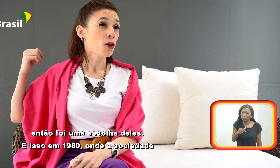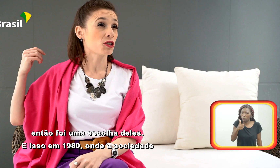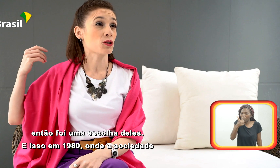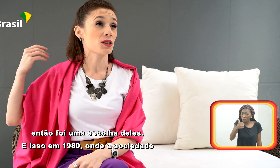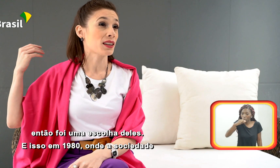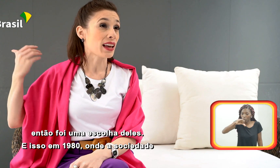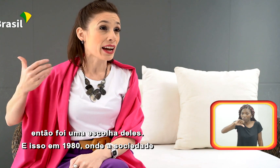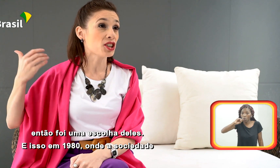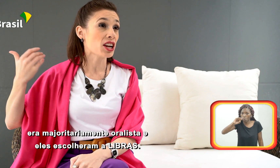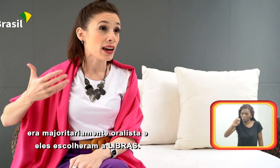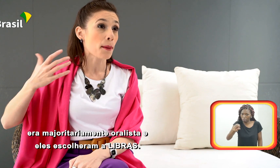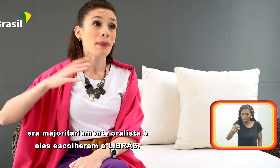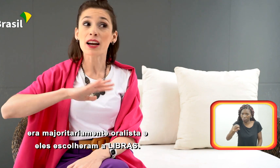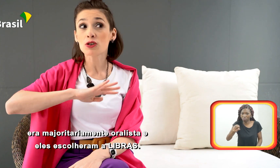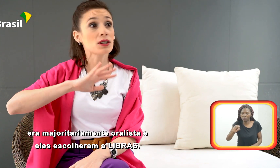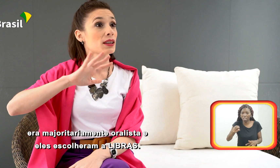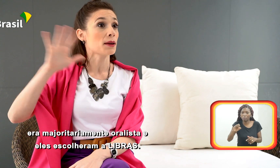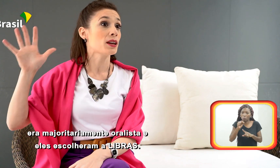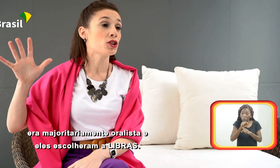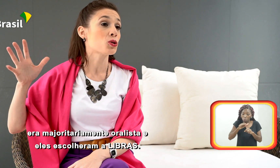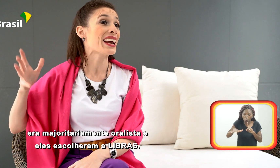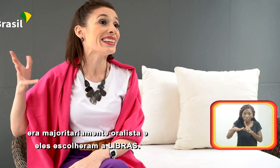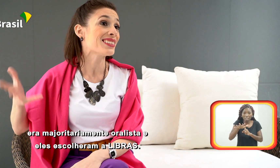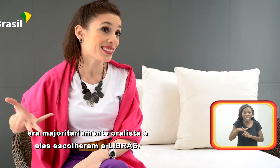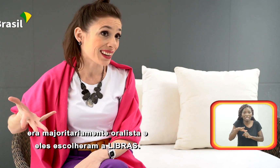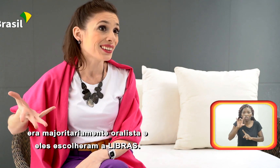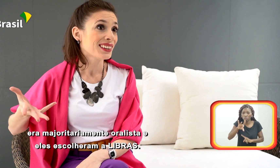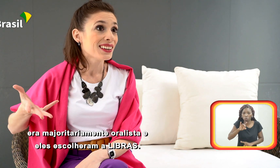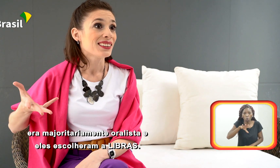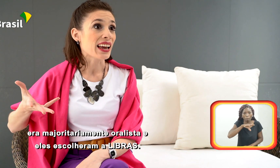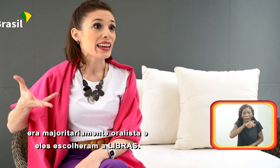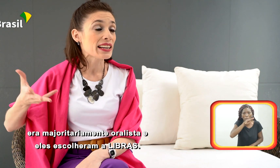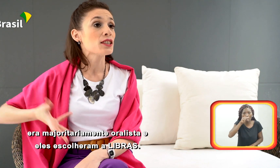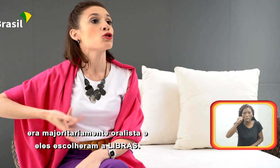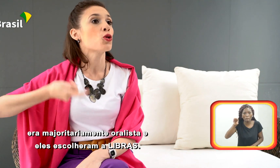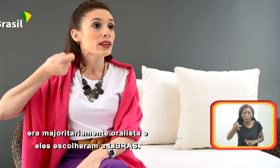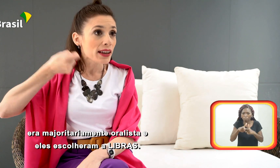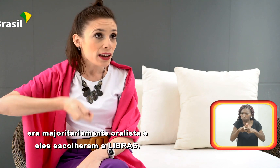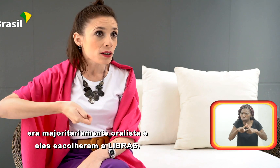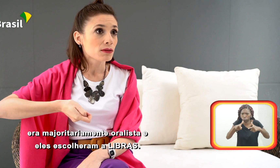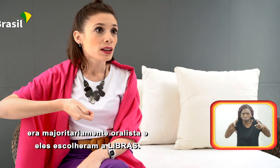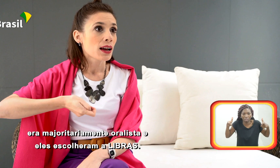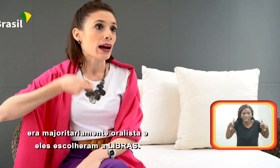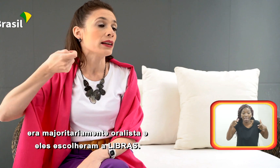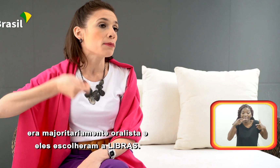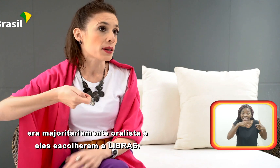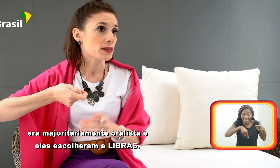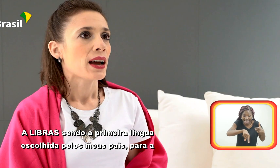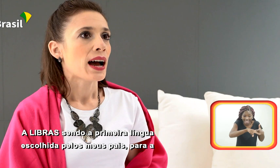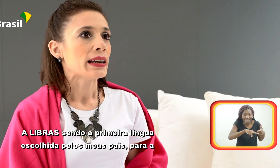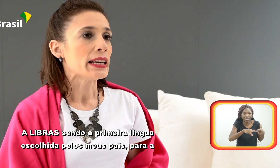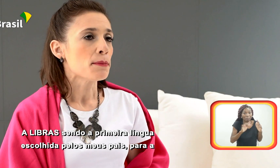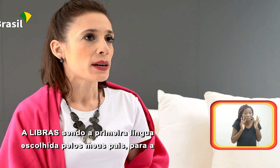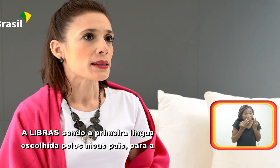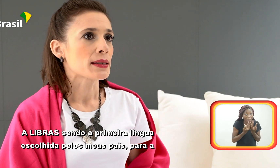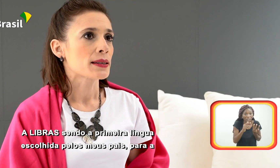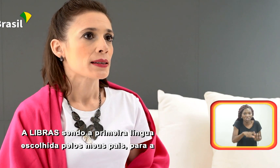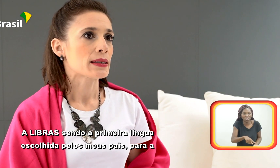onde a sociedade era majoritariamente oralista, né? Eles escolheram a Libras. A Libras, sendo